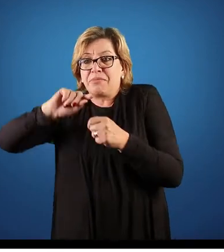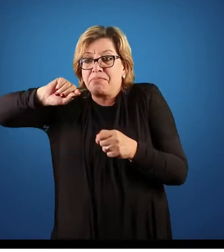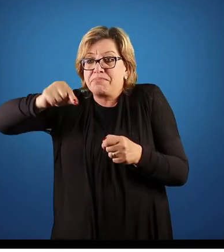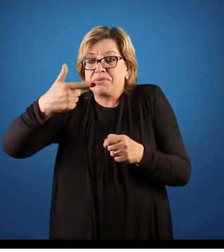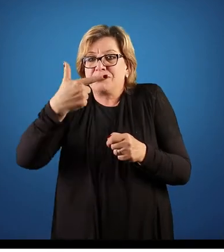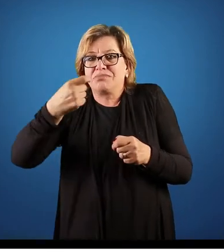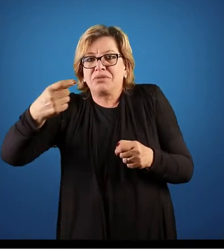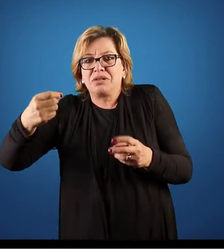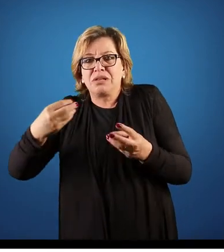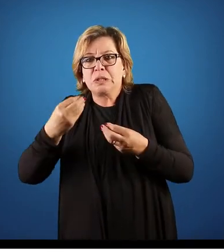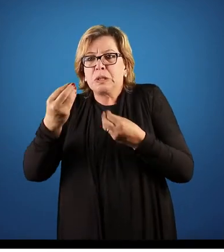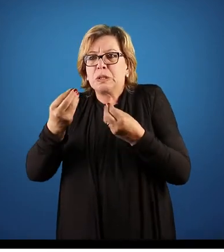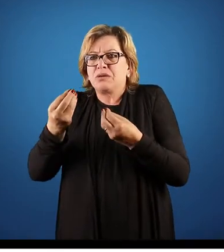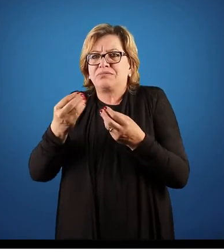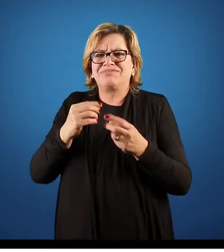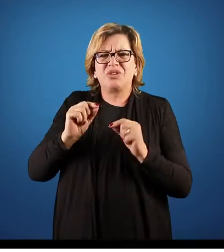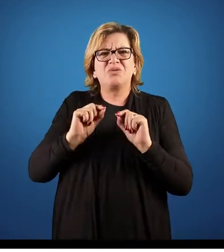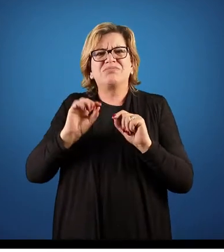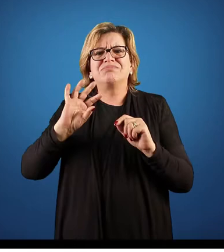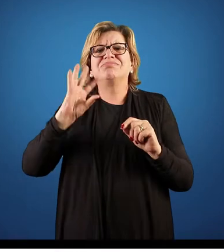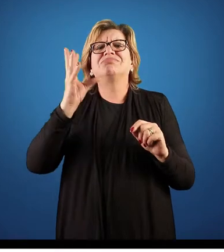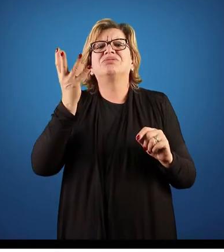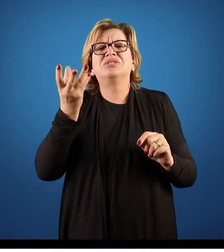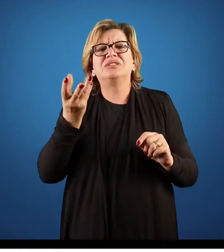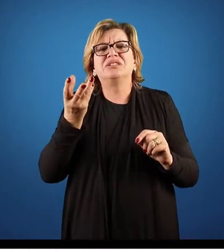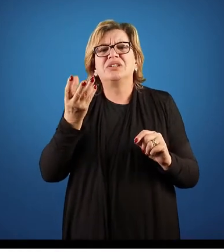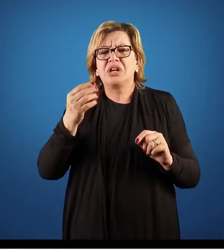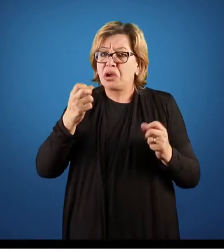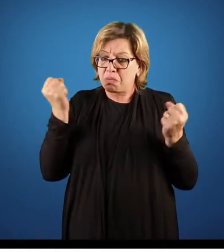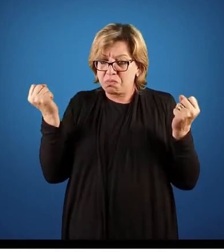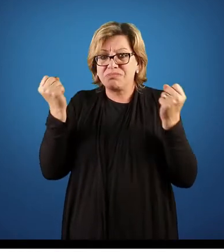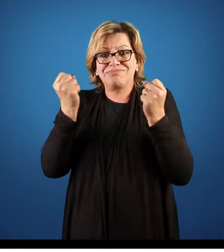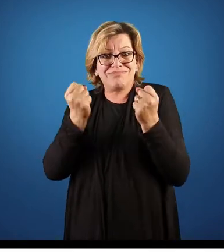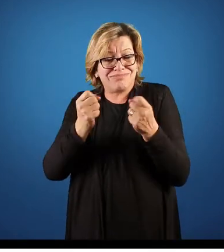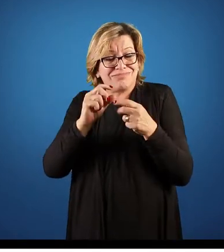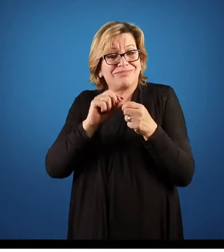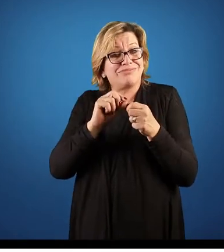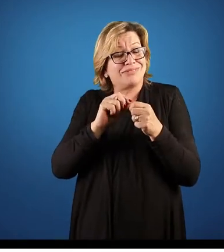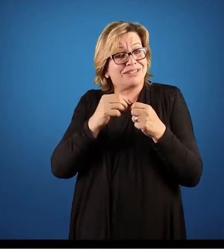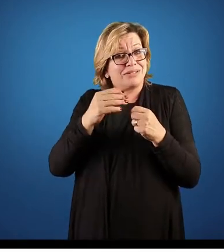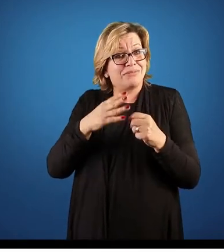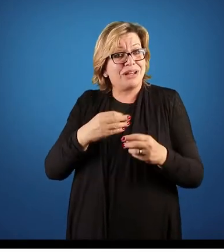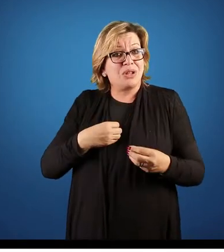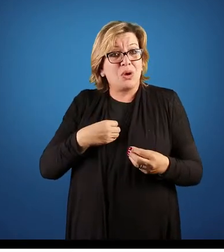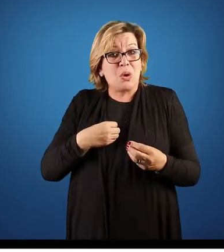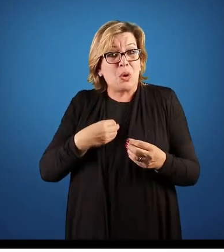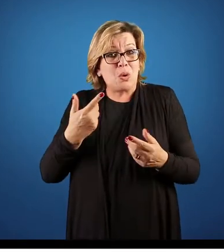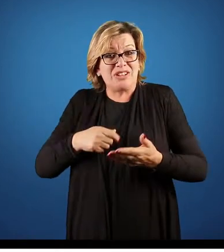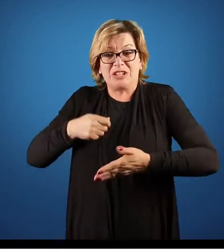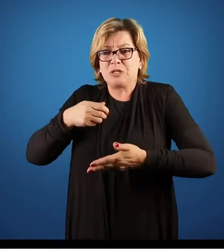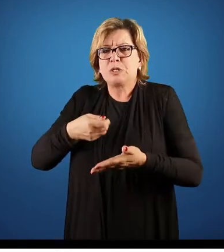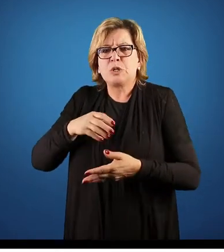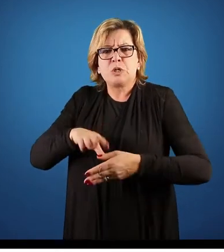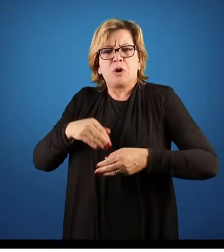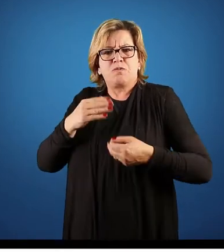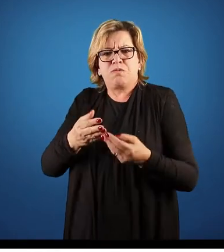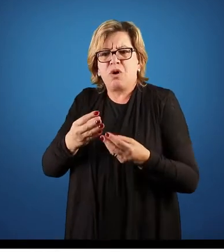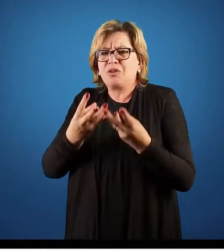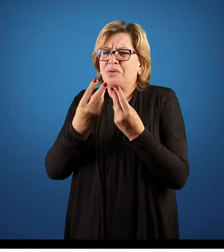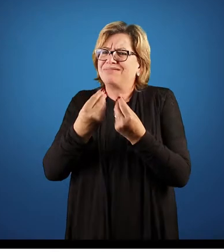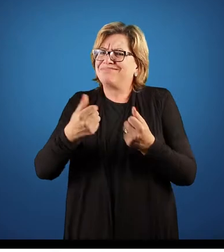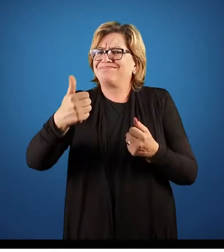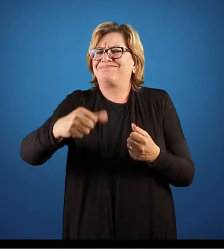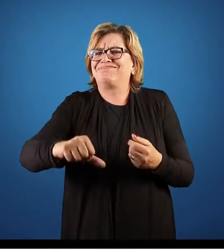aquilo que nós tínhamos uma previsão que está acontecendo eu tenho uma capacidade de fazer ou de repente eu tô negligenciando algum processo de qualidade